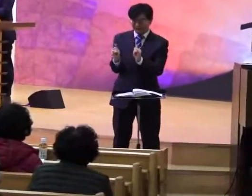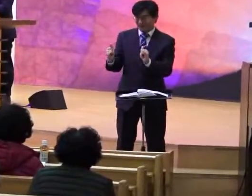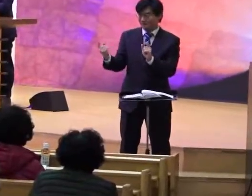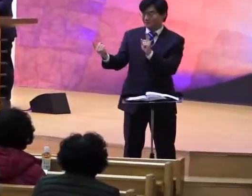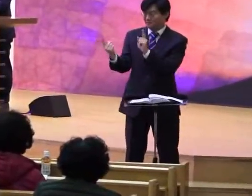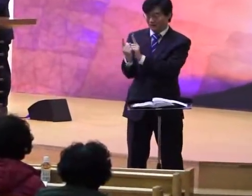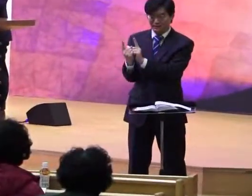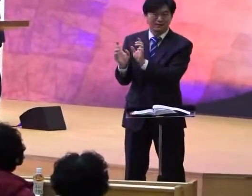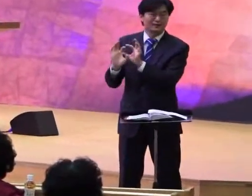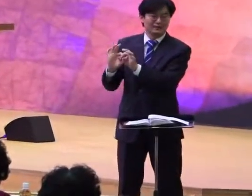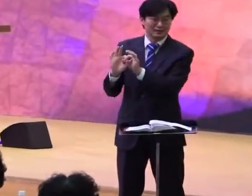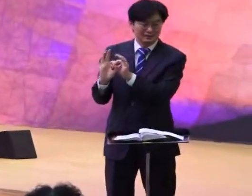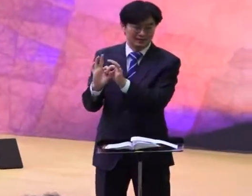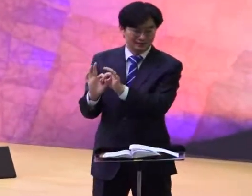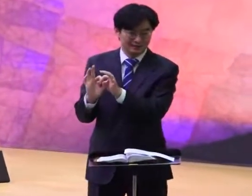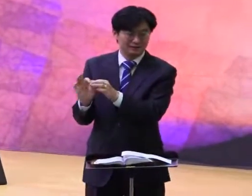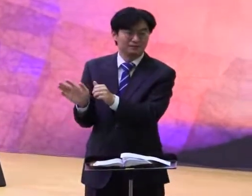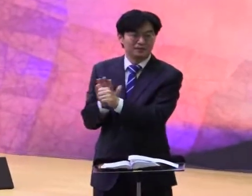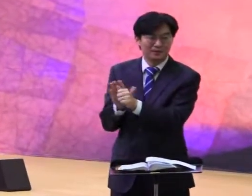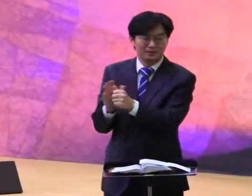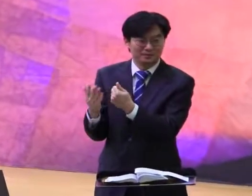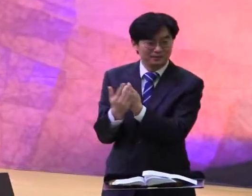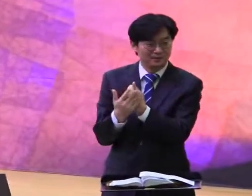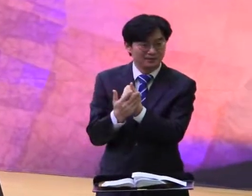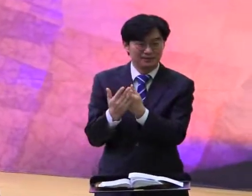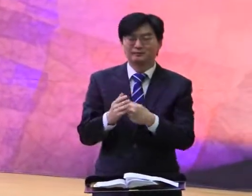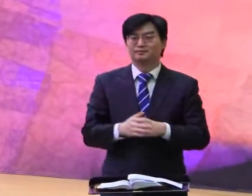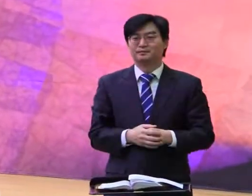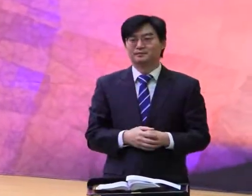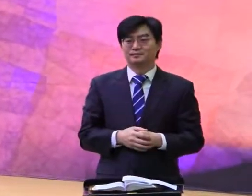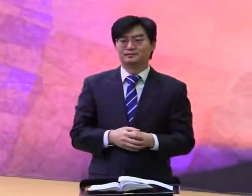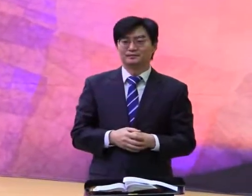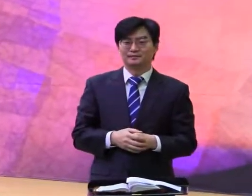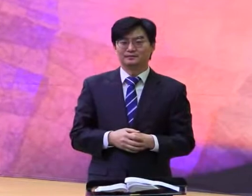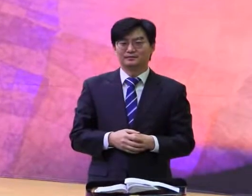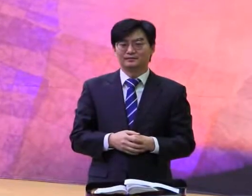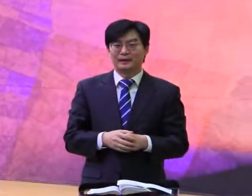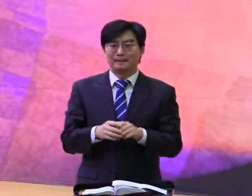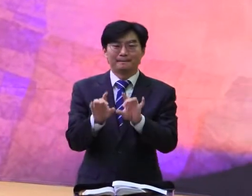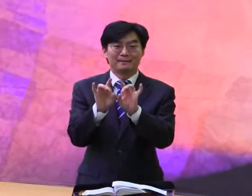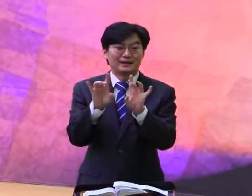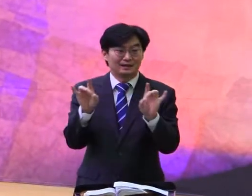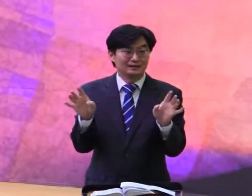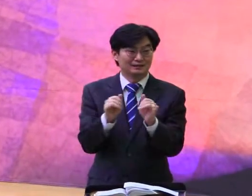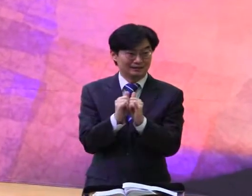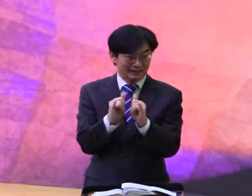했고 여러분 주일에 이렇게 한 사람씩 카드 받으면 적고 이렇게 했었습니다. 한 해